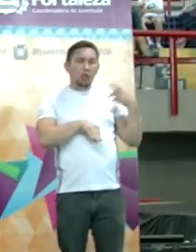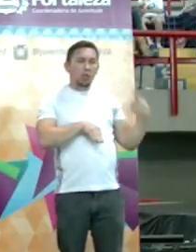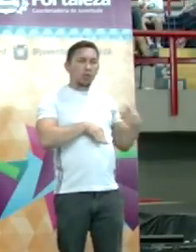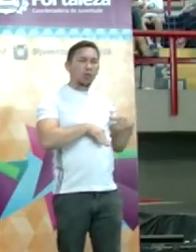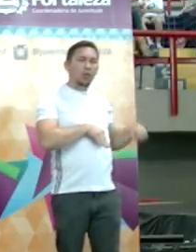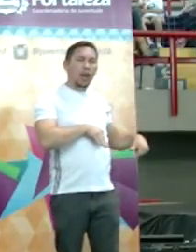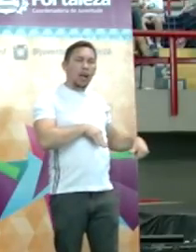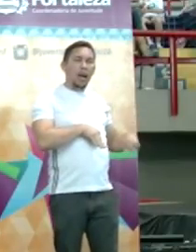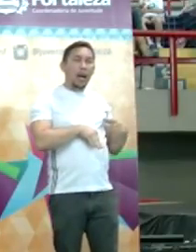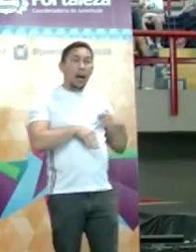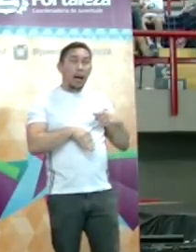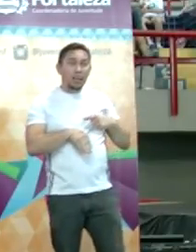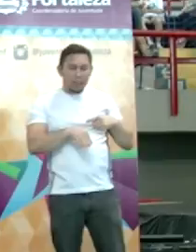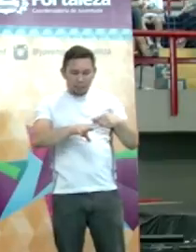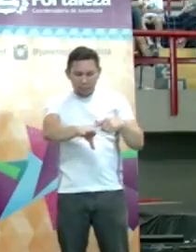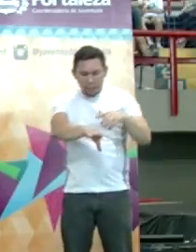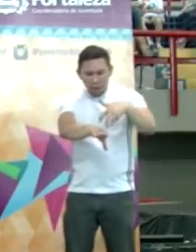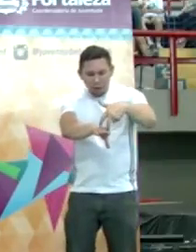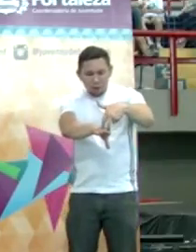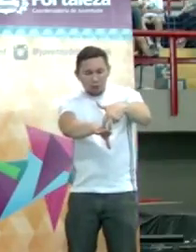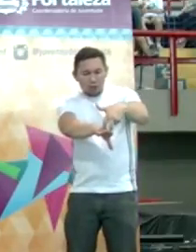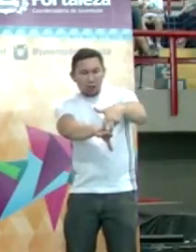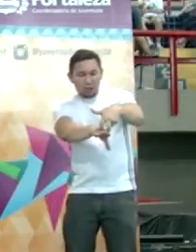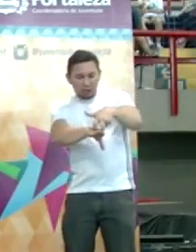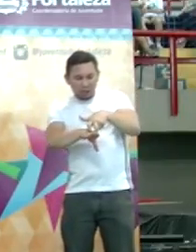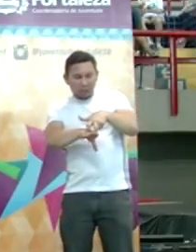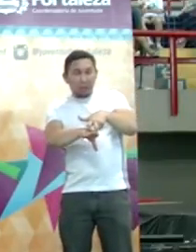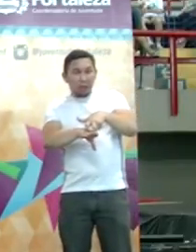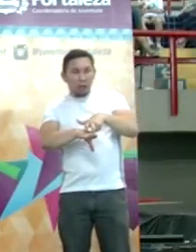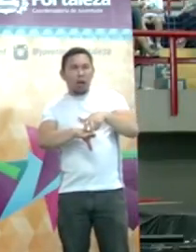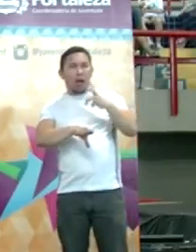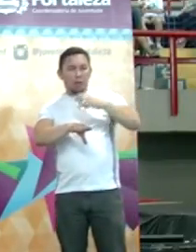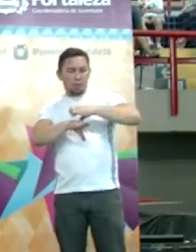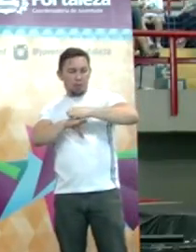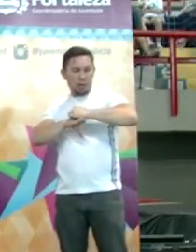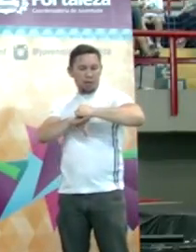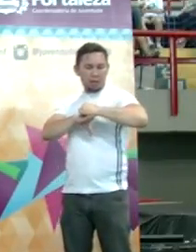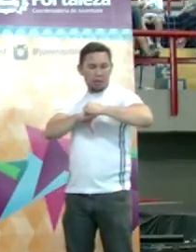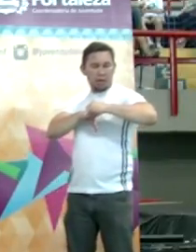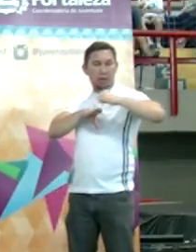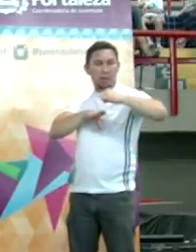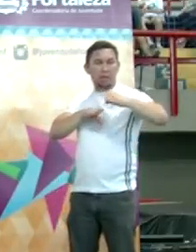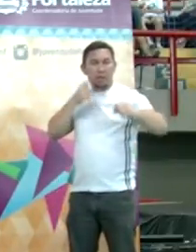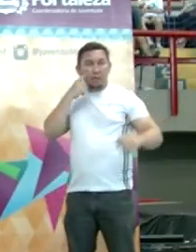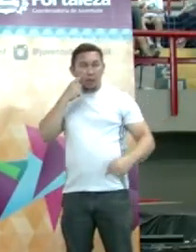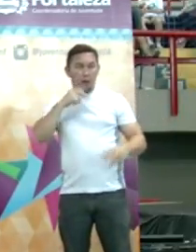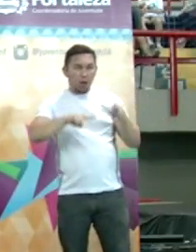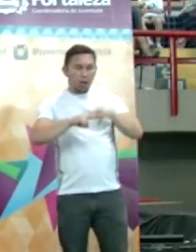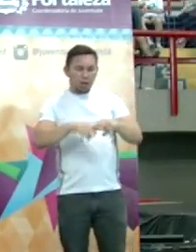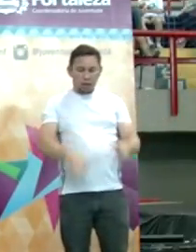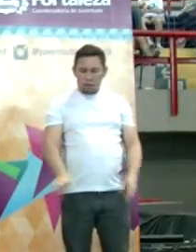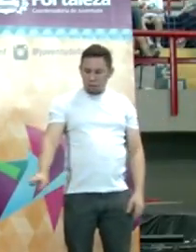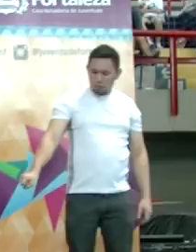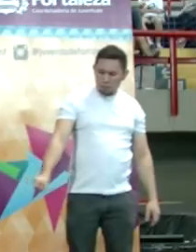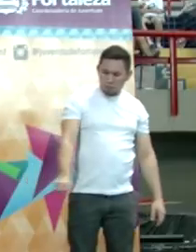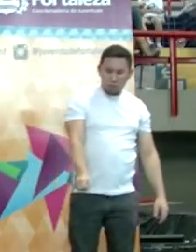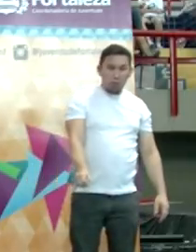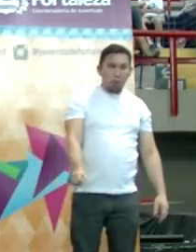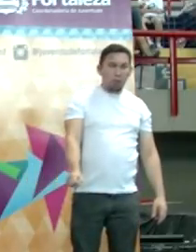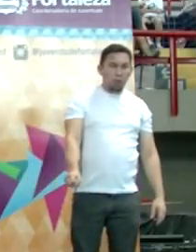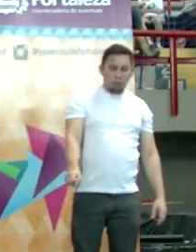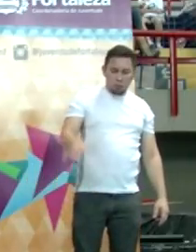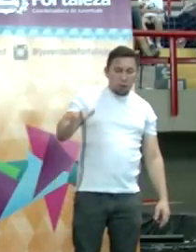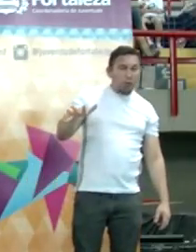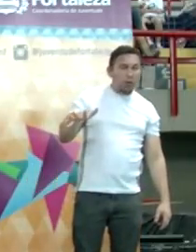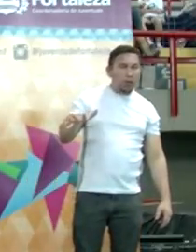que vai puxá-lo para trás. É por isso, olha que coisa interessante, ó, estou puxando a cadeira, ó. Soltei